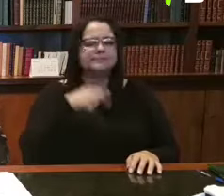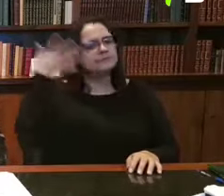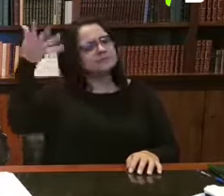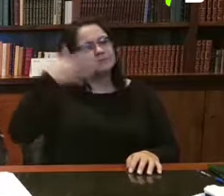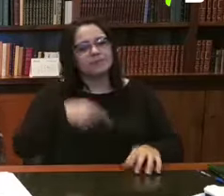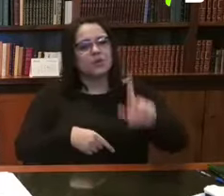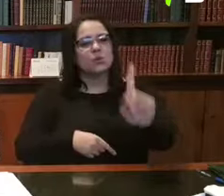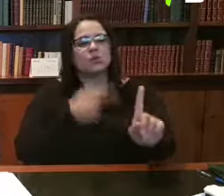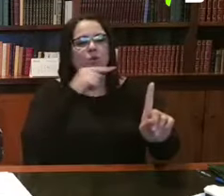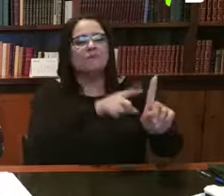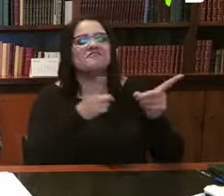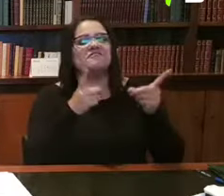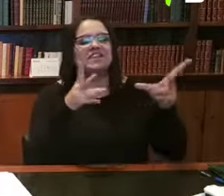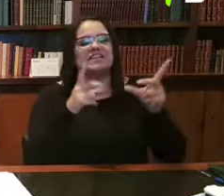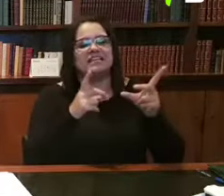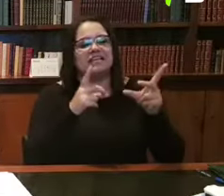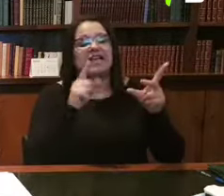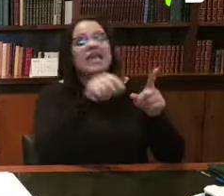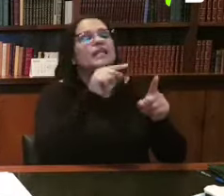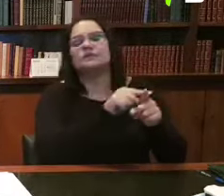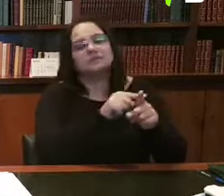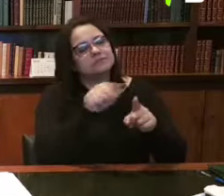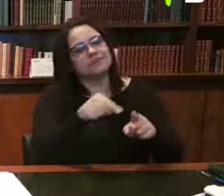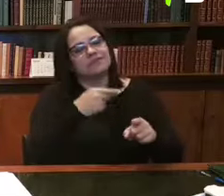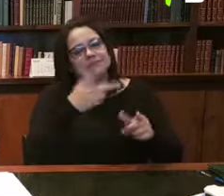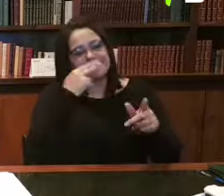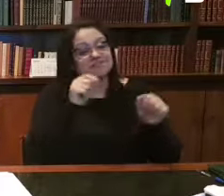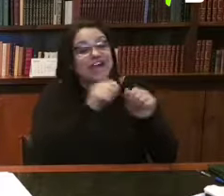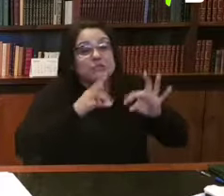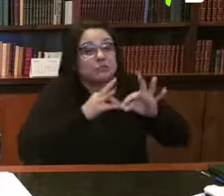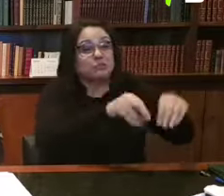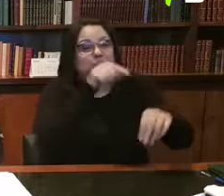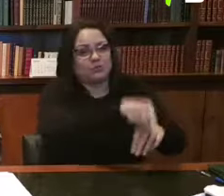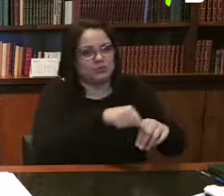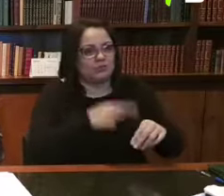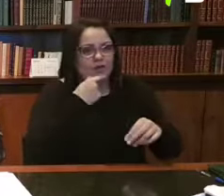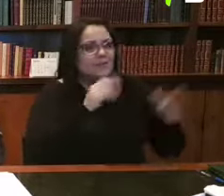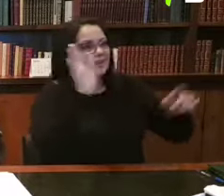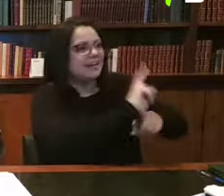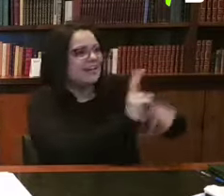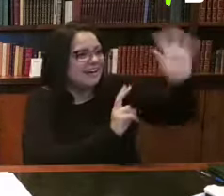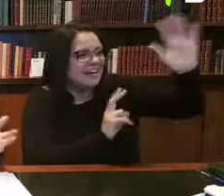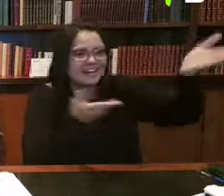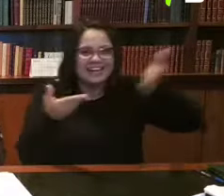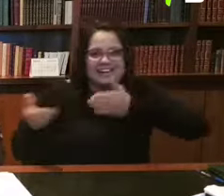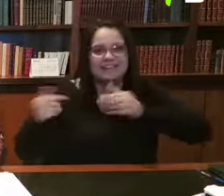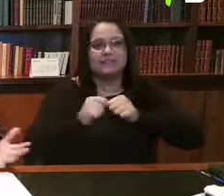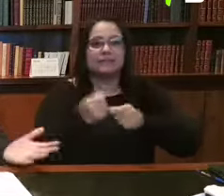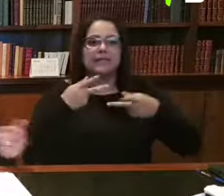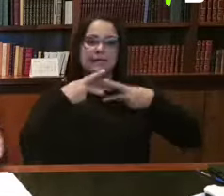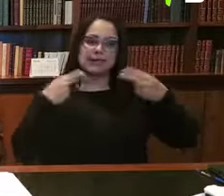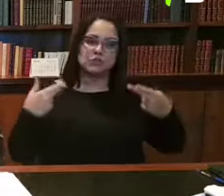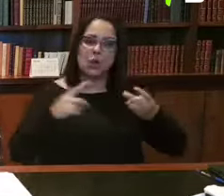embaixo né que é um x-tudo ele ela ele eu recepcionista era o cozinheiro é o garçom ela tudo é um cara humilde